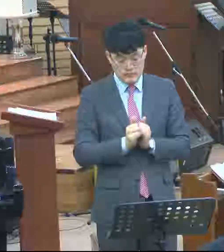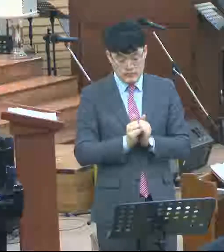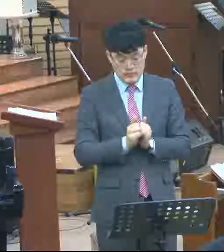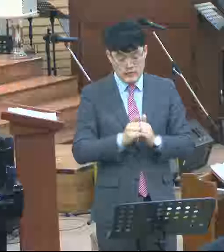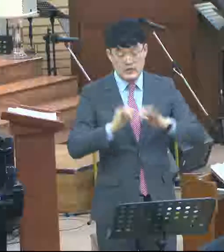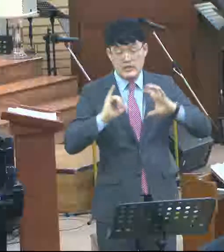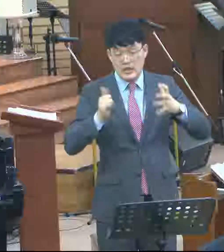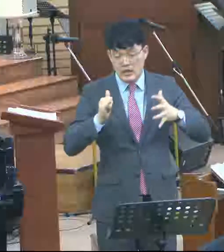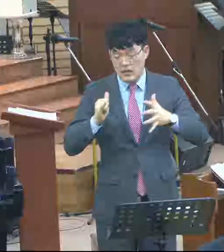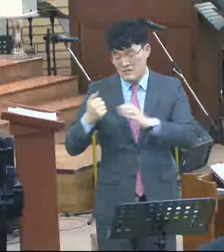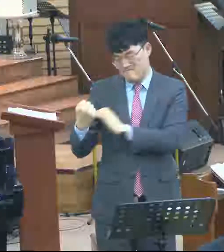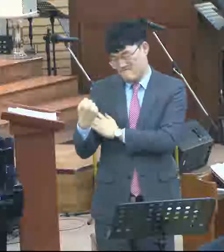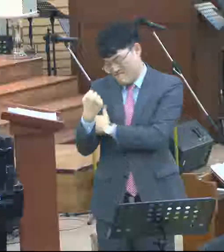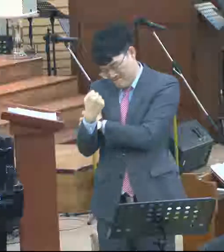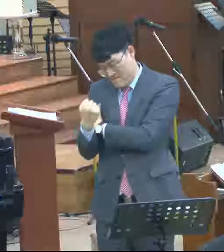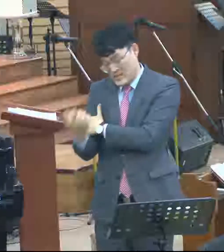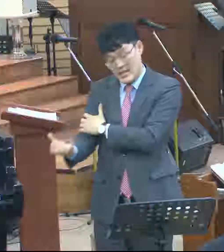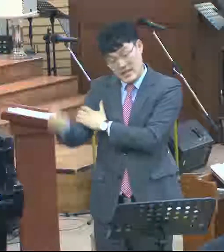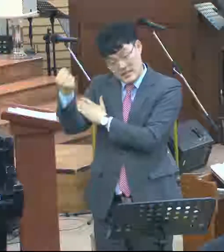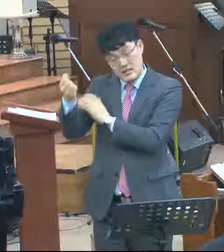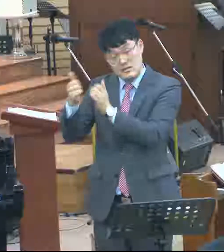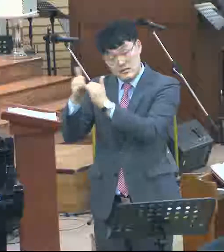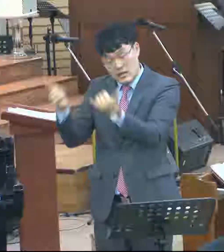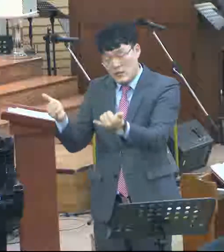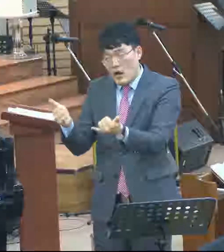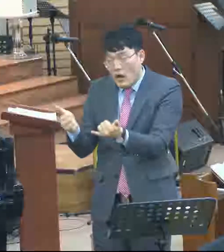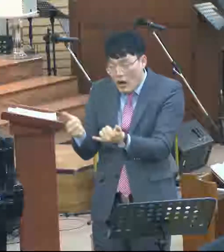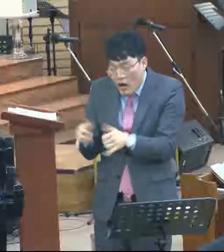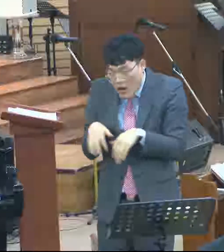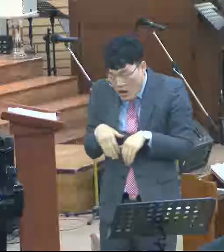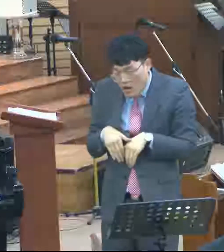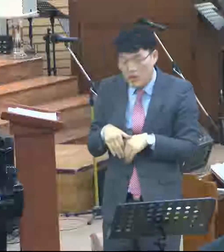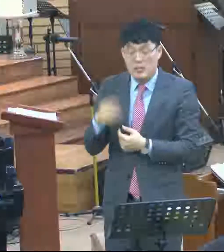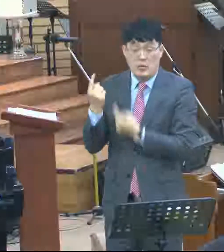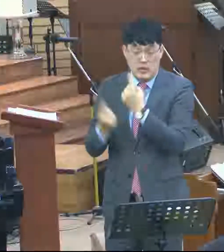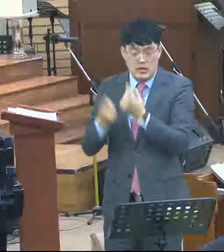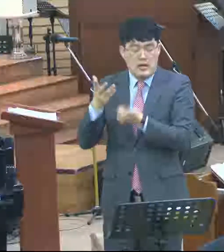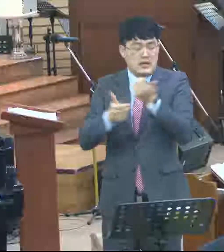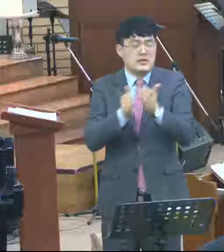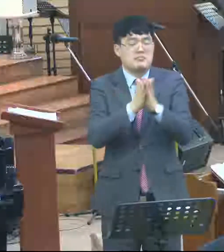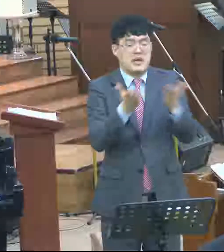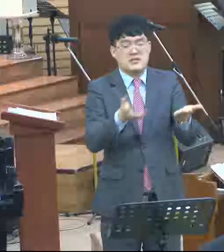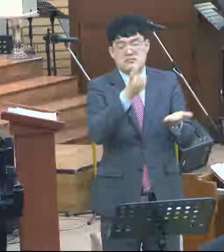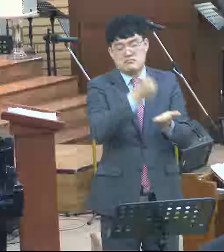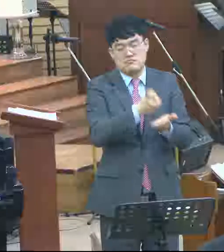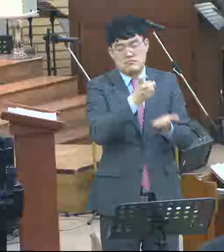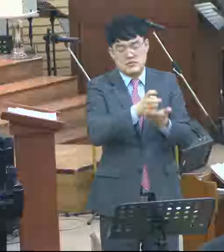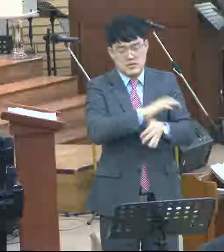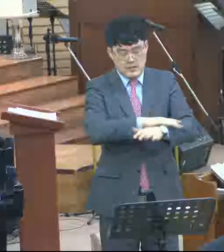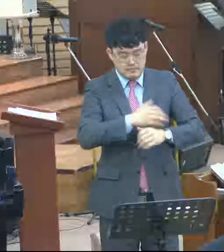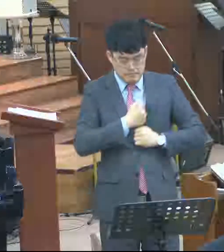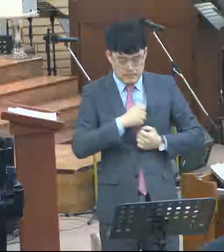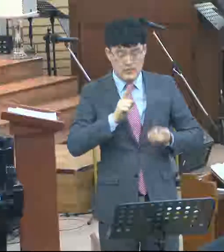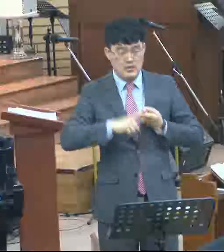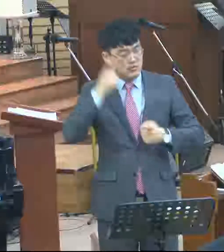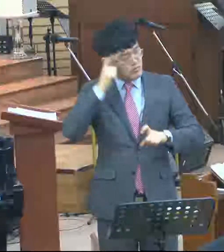따르기보다 원칙을 지키며 하나님 말씀대로 살 수 있는가, 그걸 많이 고민해야 된다고 생각합니다. 여러분, 정말 신앙이 좋은